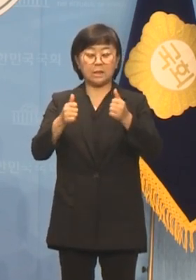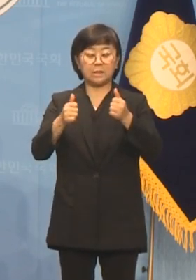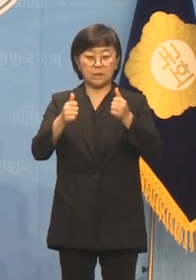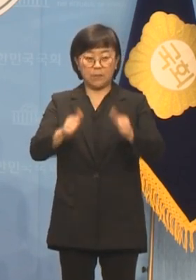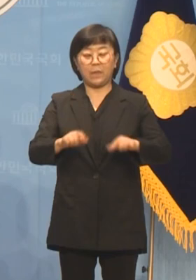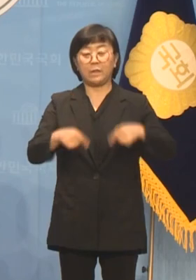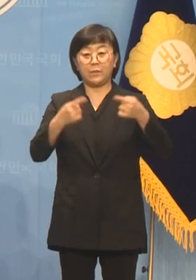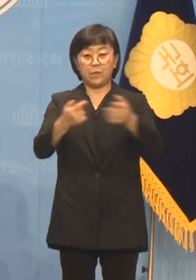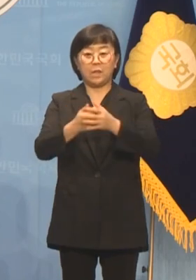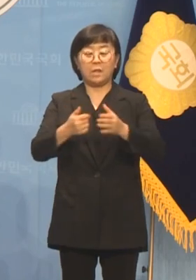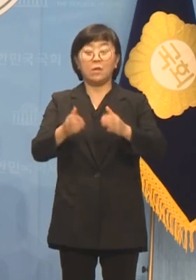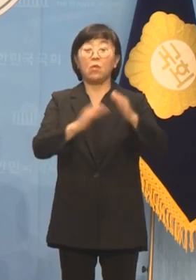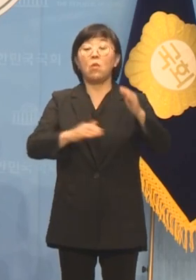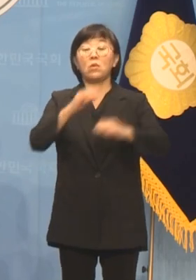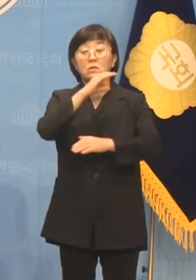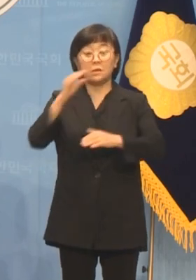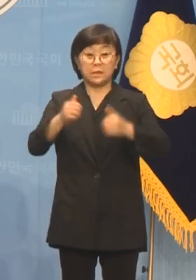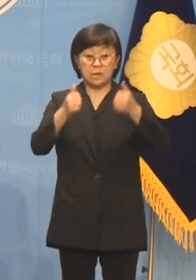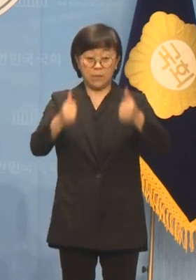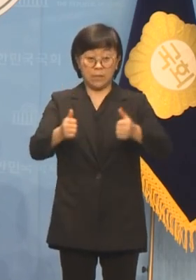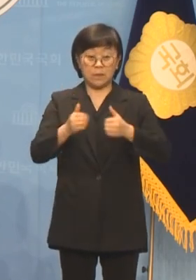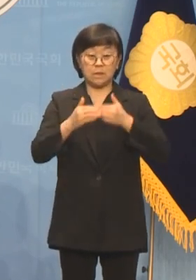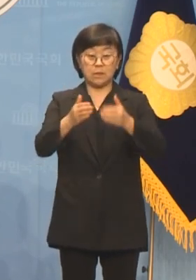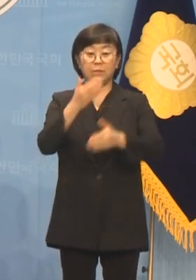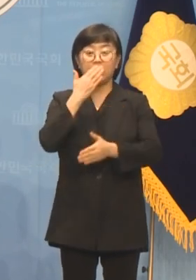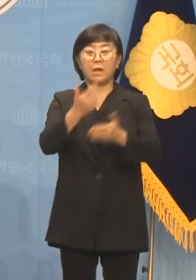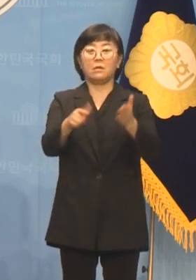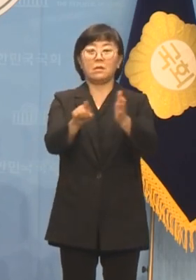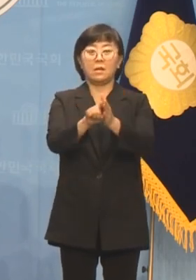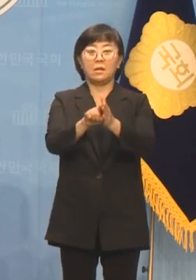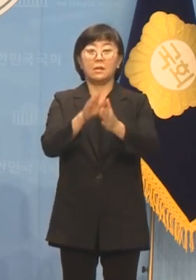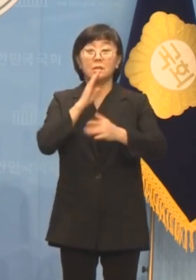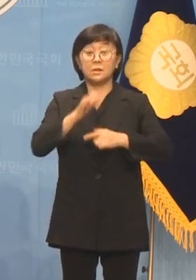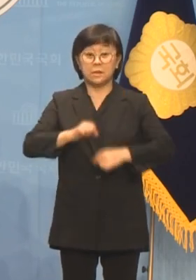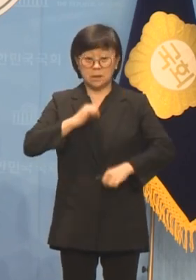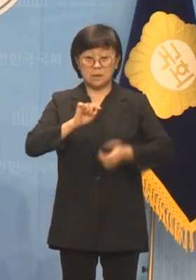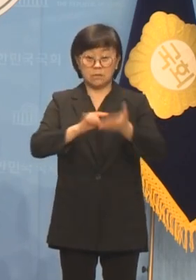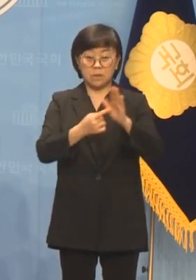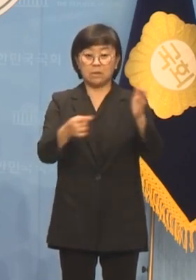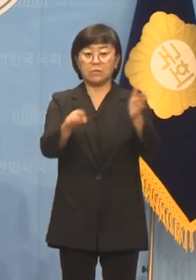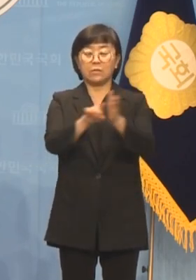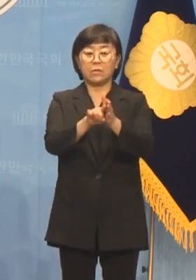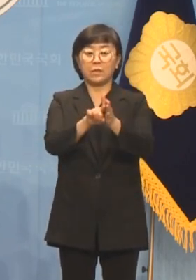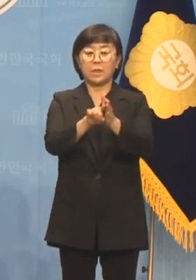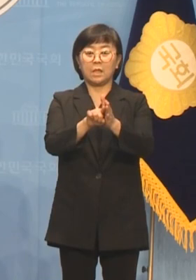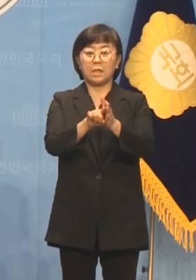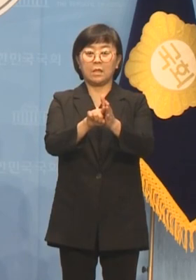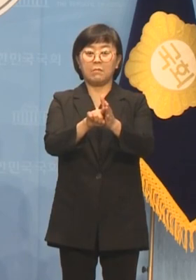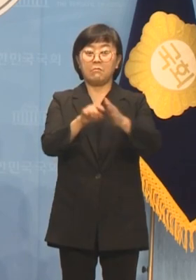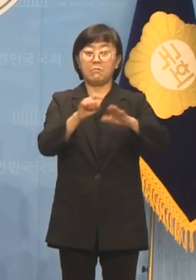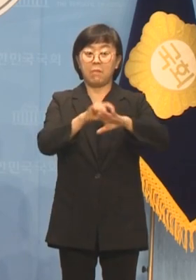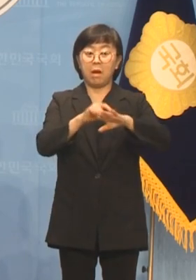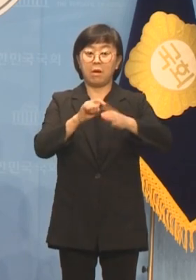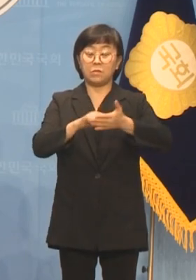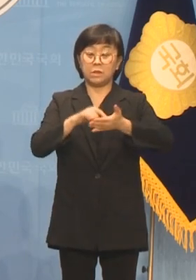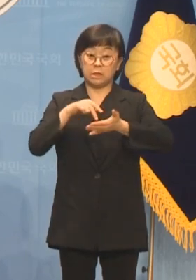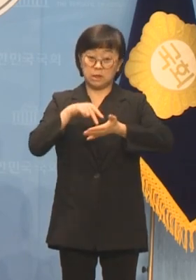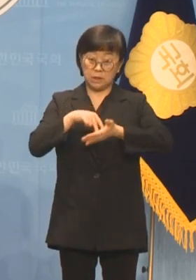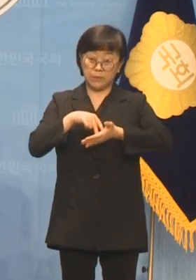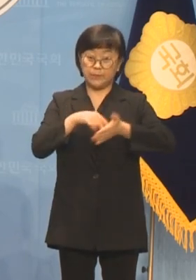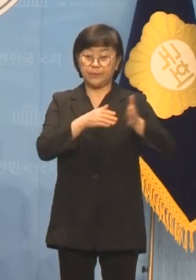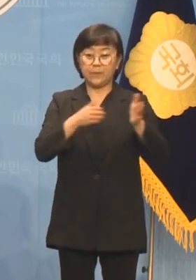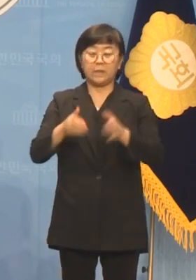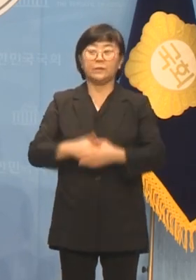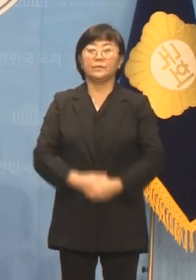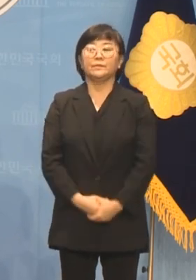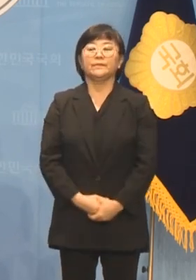그래서 공정한 재판이 진행될 수 있도록 진실을 밝히고자 무거운 마음으로 오늘 이 자리를